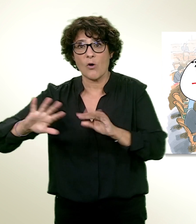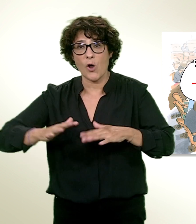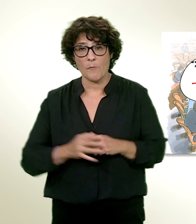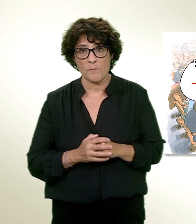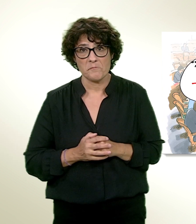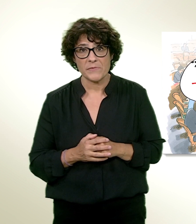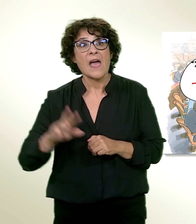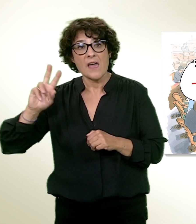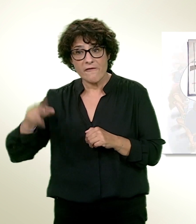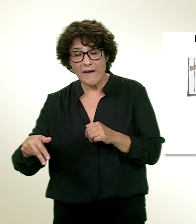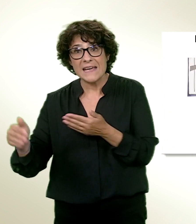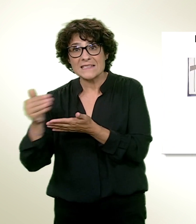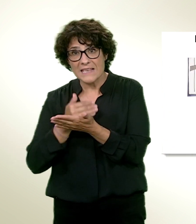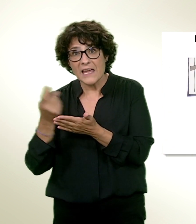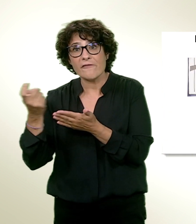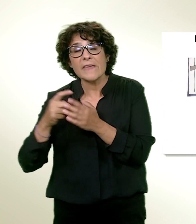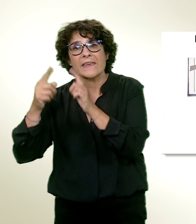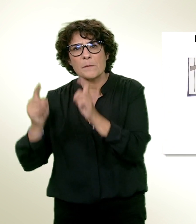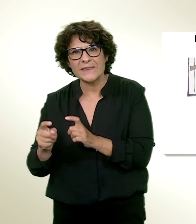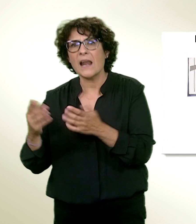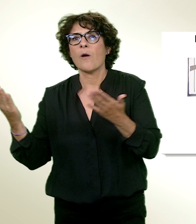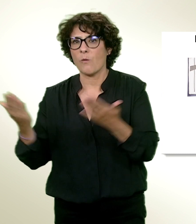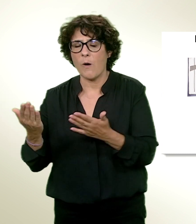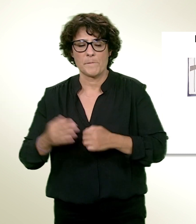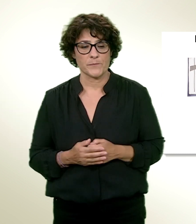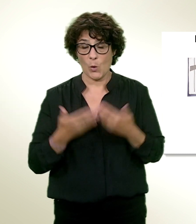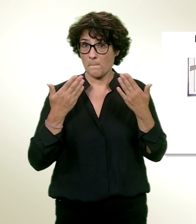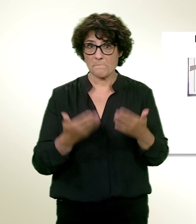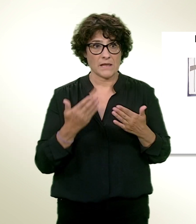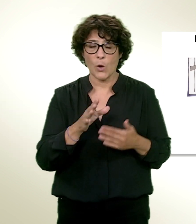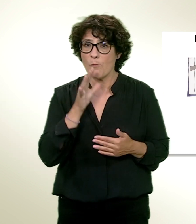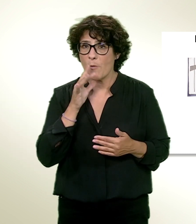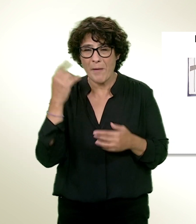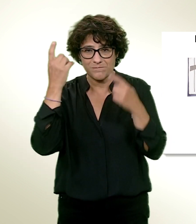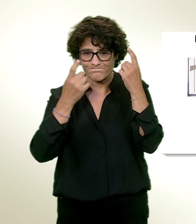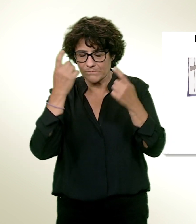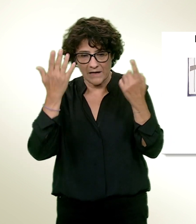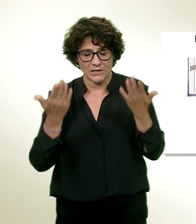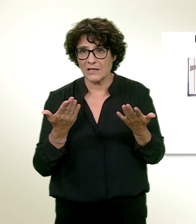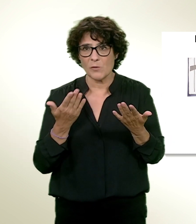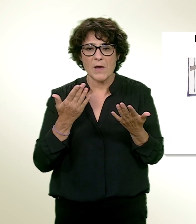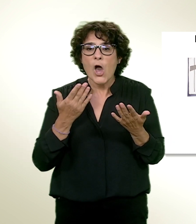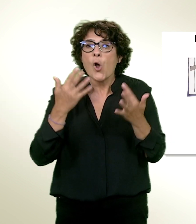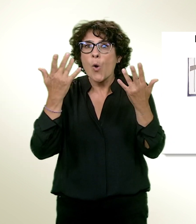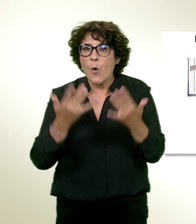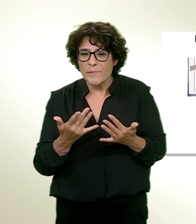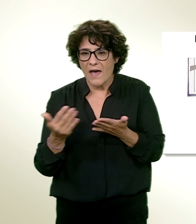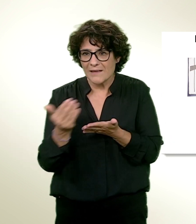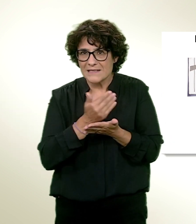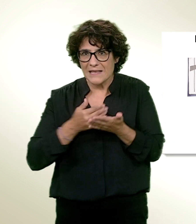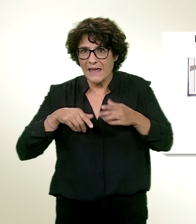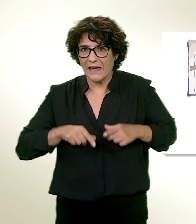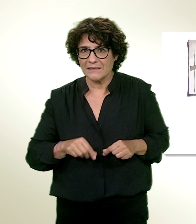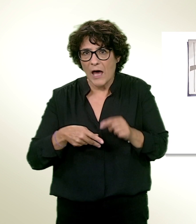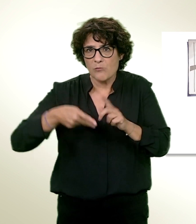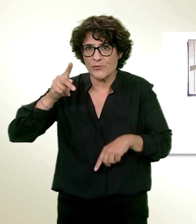comme revenus du capital? Il n'est donc actuellement pas possible d'estimer quelles seraient les recettes supplémentaires résultant de l'imposition plus